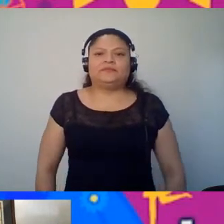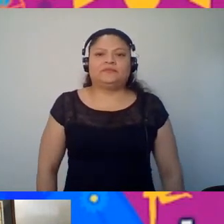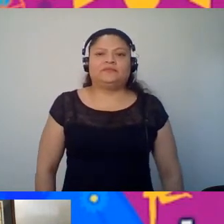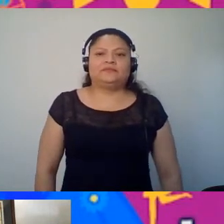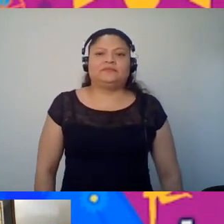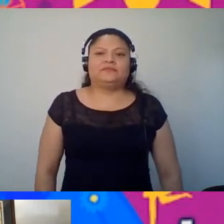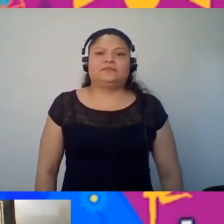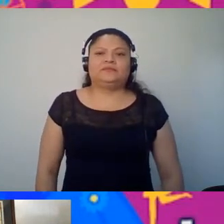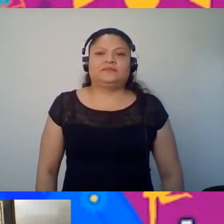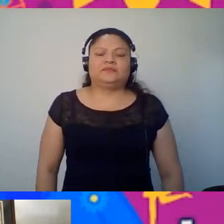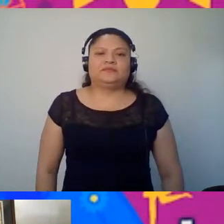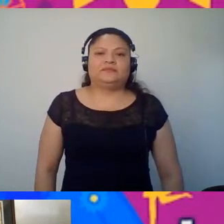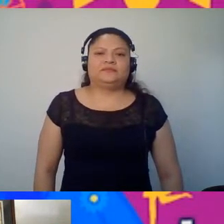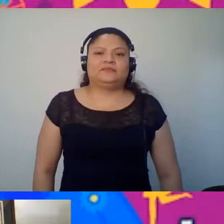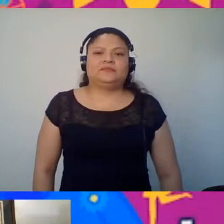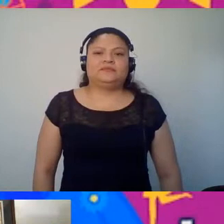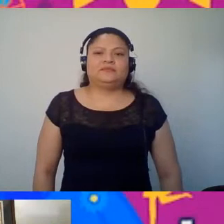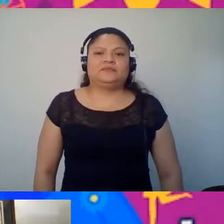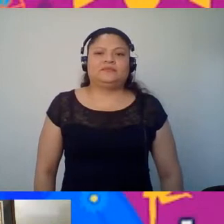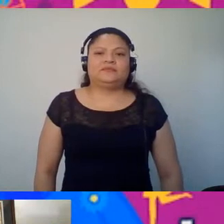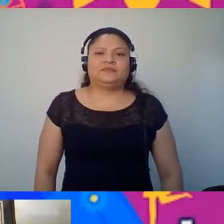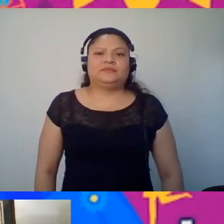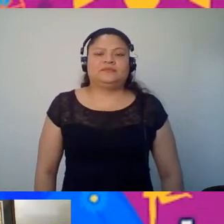Por ejemplo, si es matemáticas